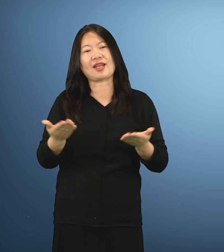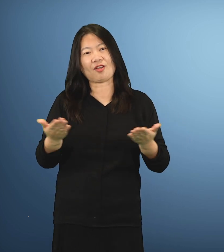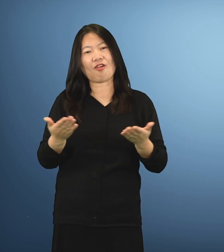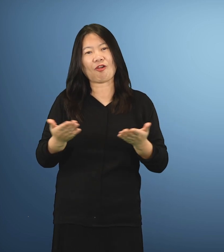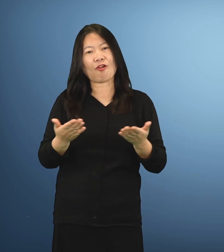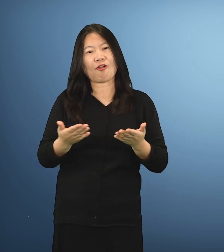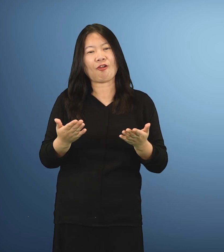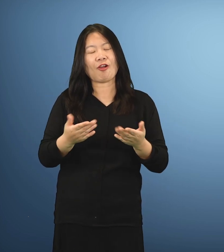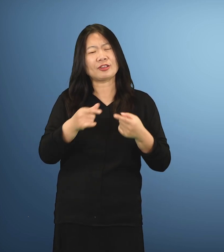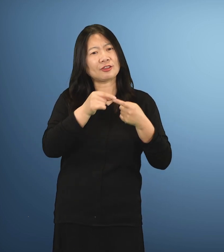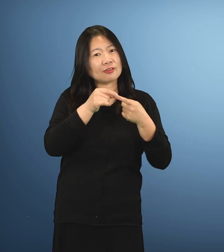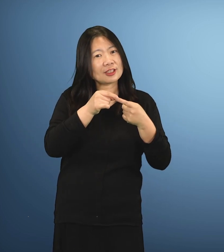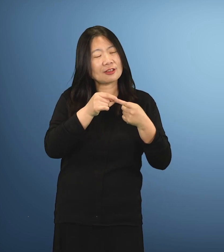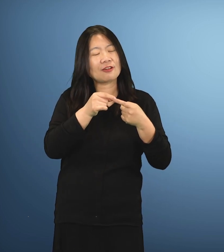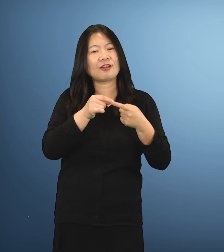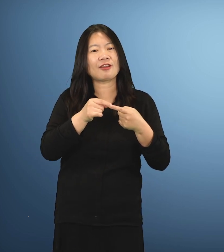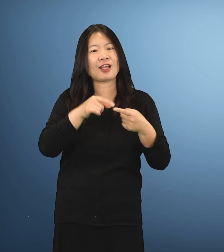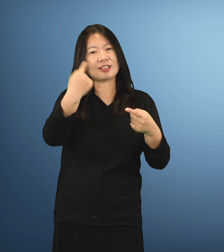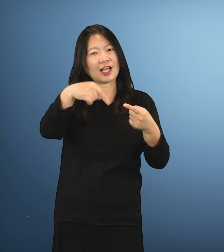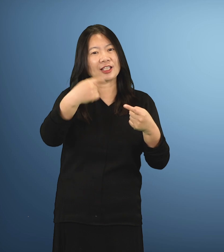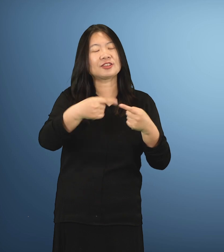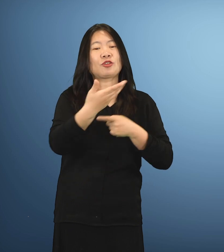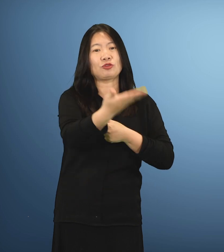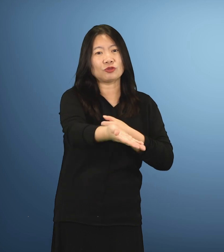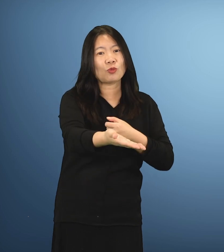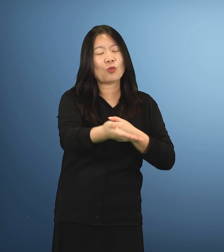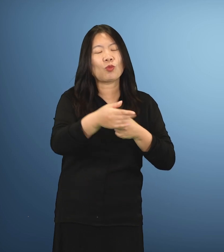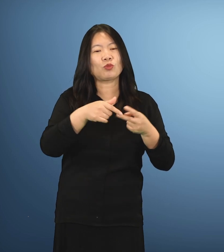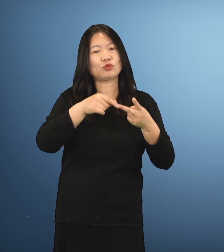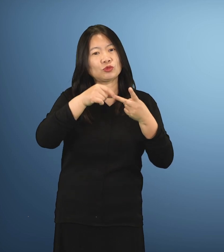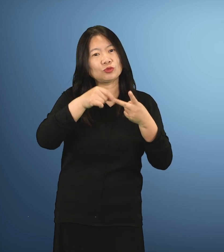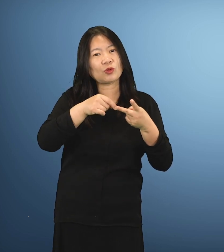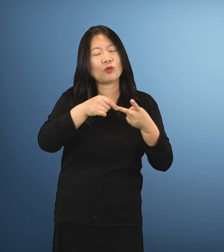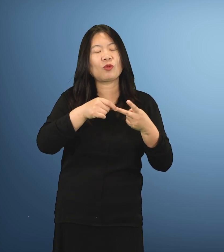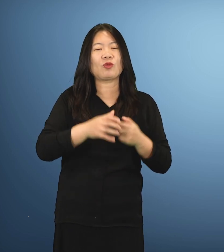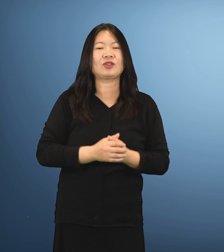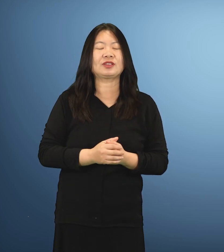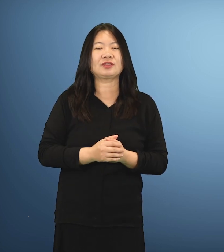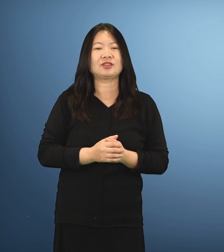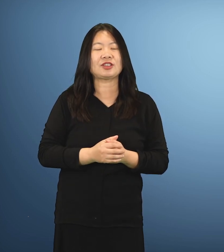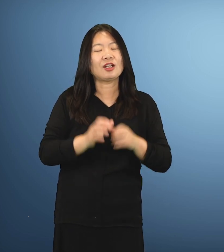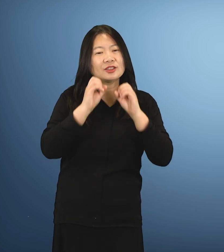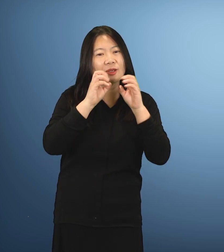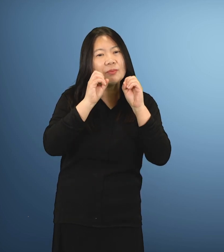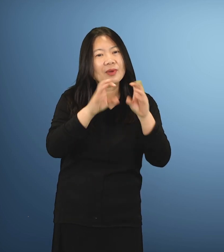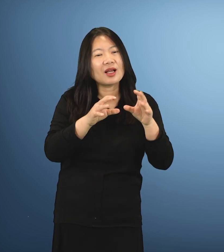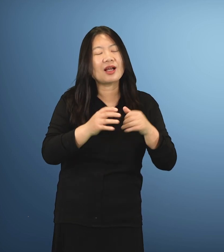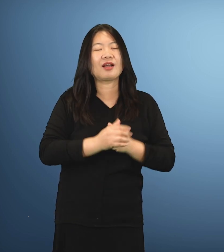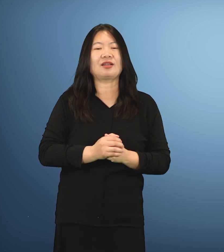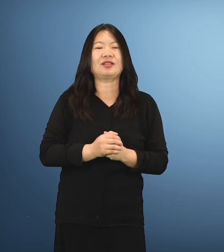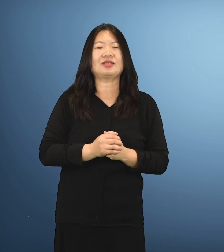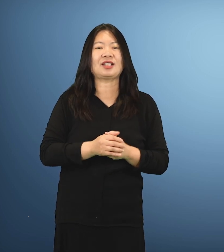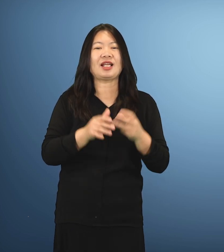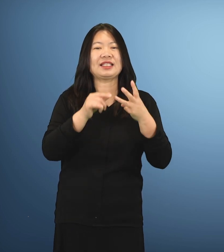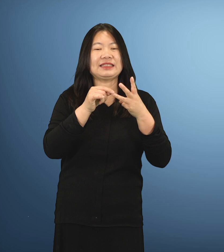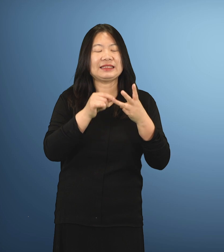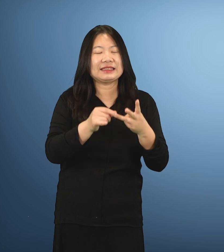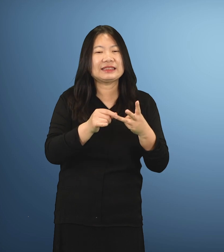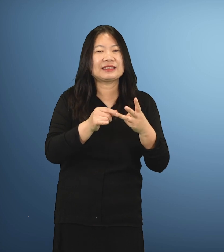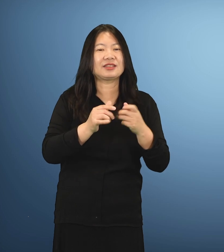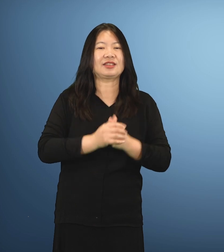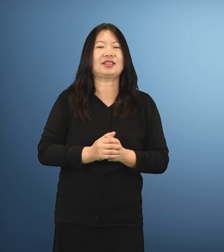사역이었어요. 첫째는 가르치시고, 둘째는 전파하시고,